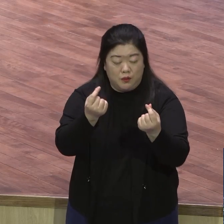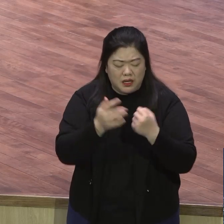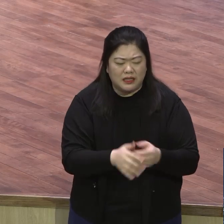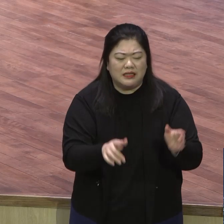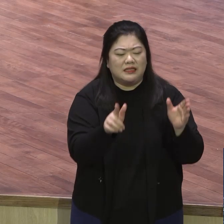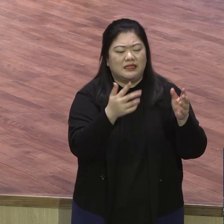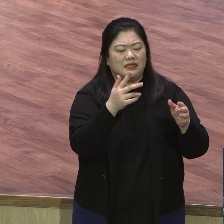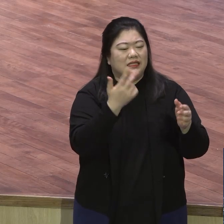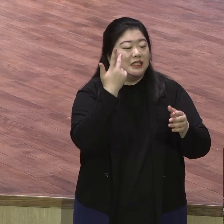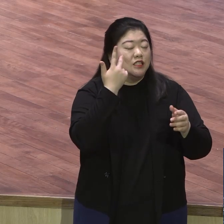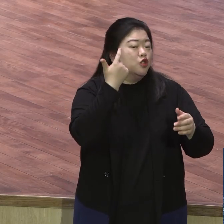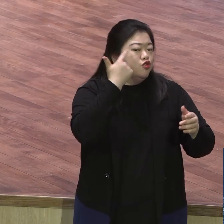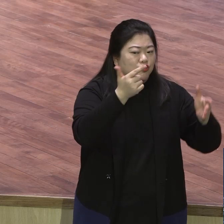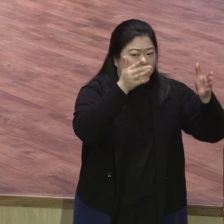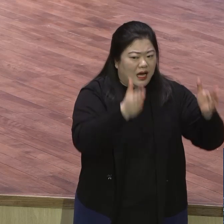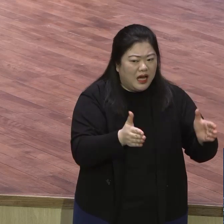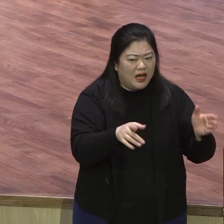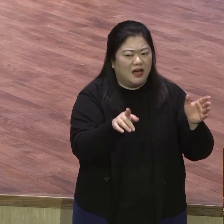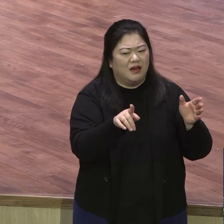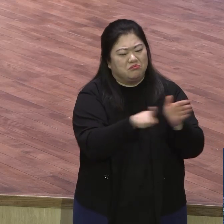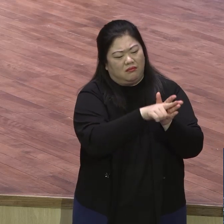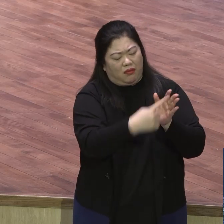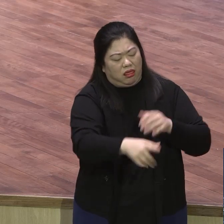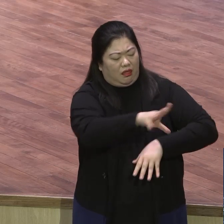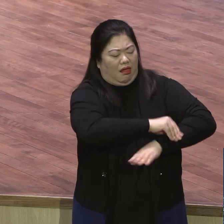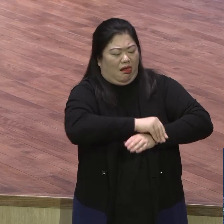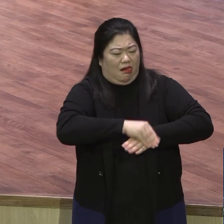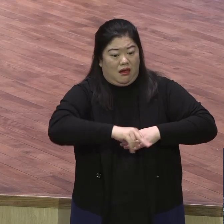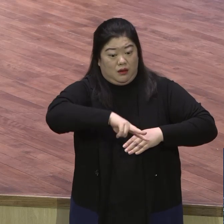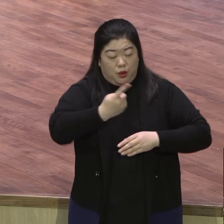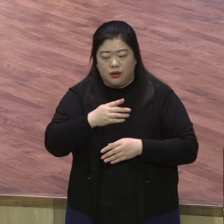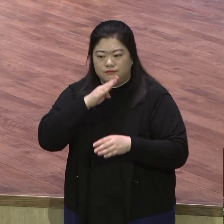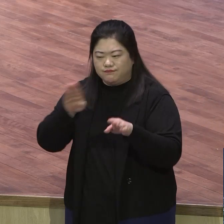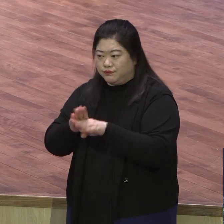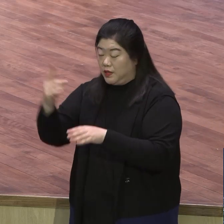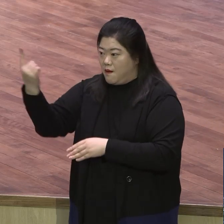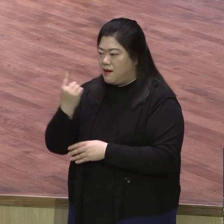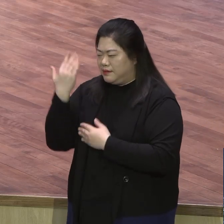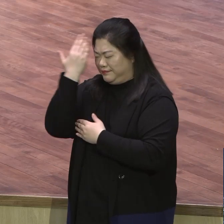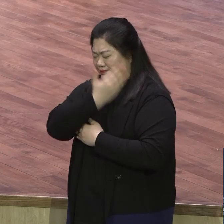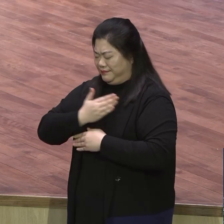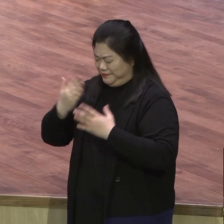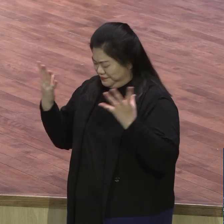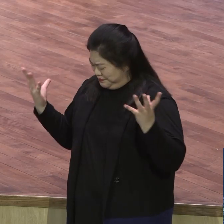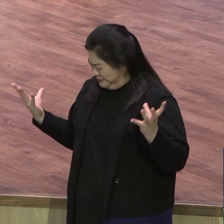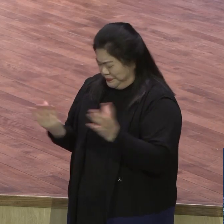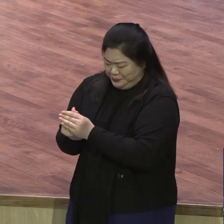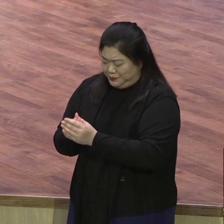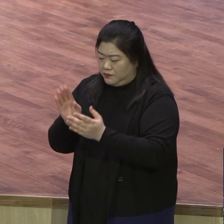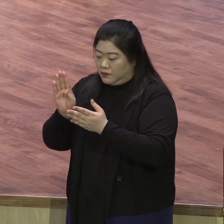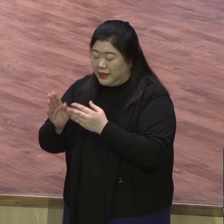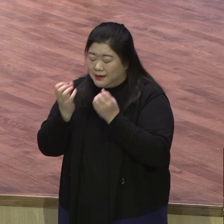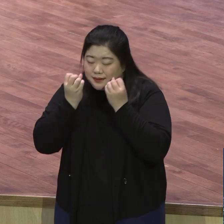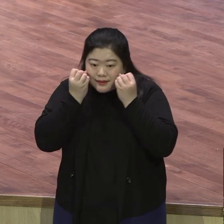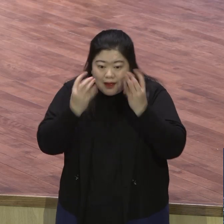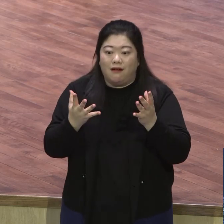새롭게 나가면서 보라색 되었도다 이거 예배예요.